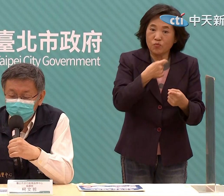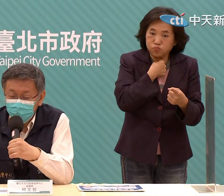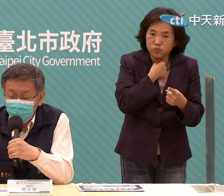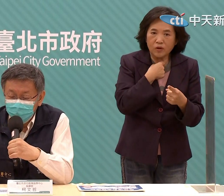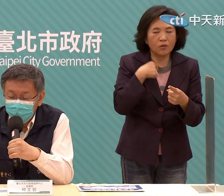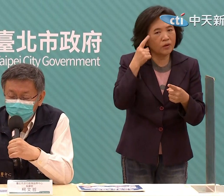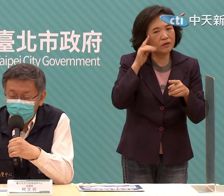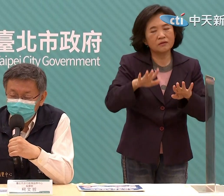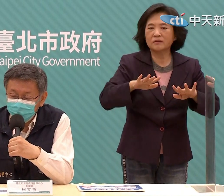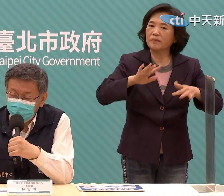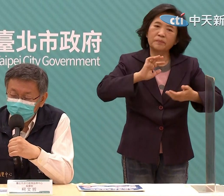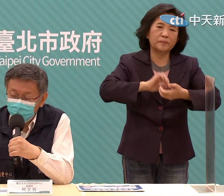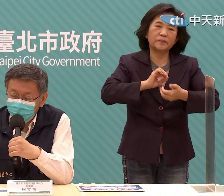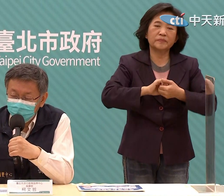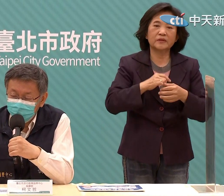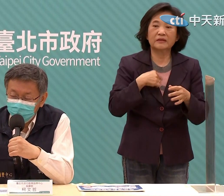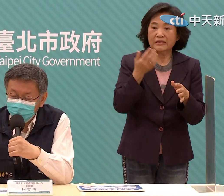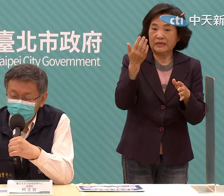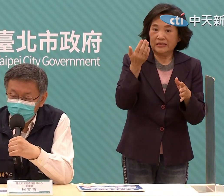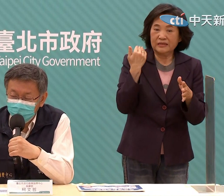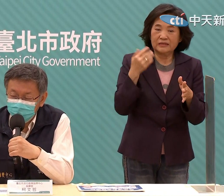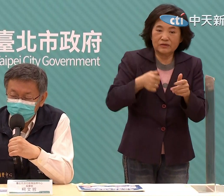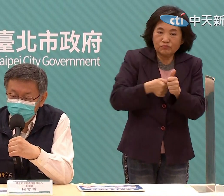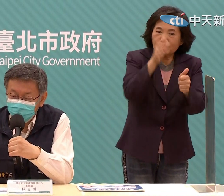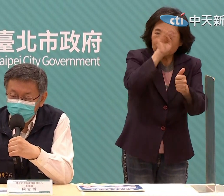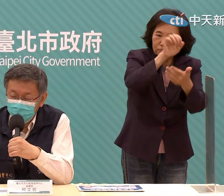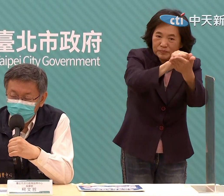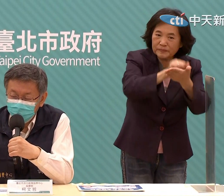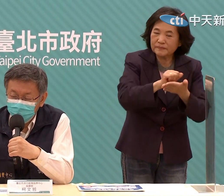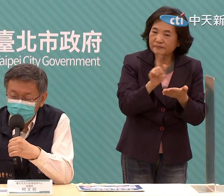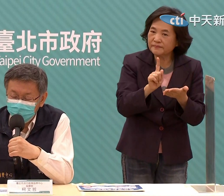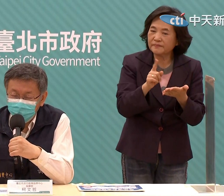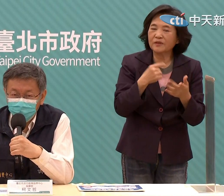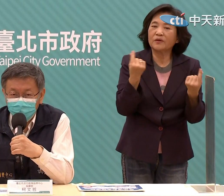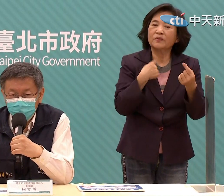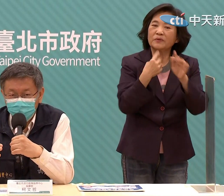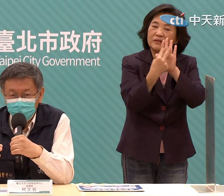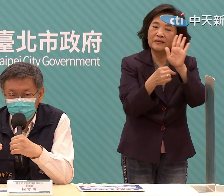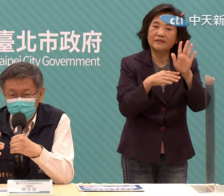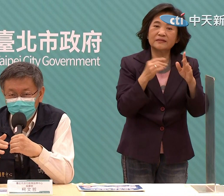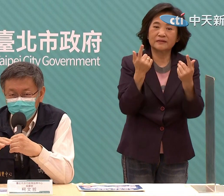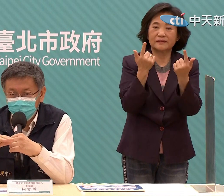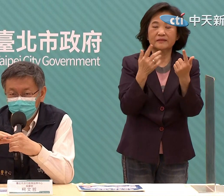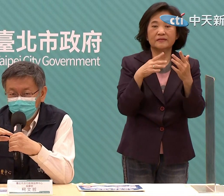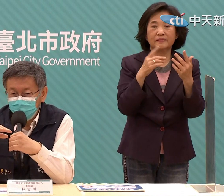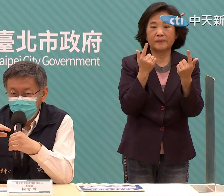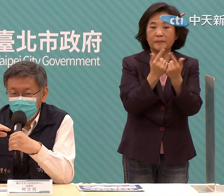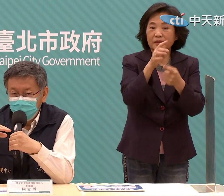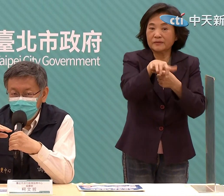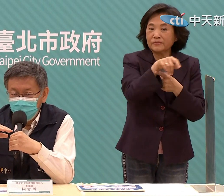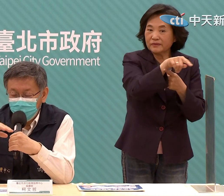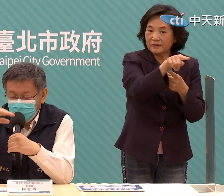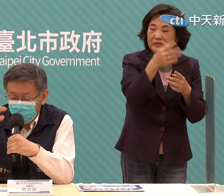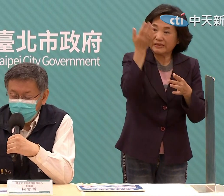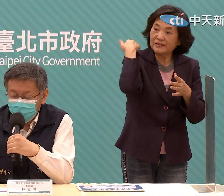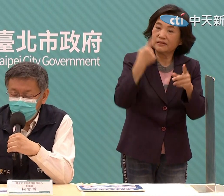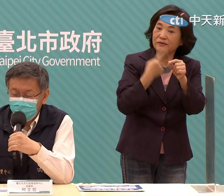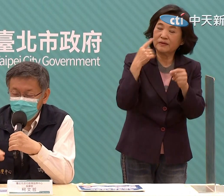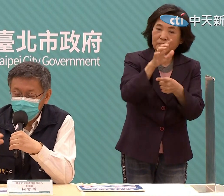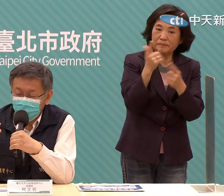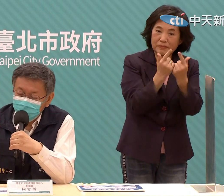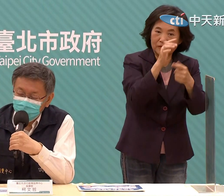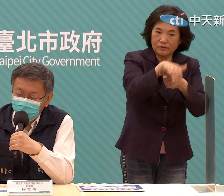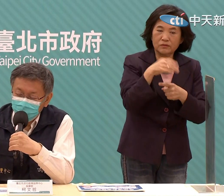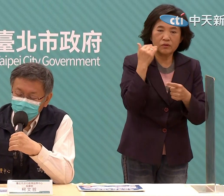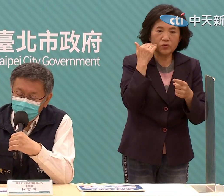目标。像我们当时会在，比方说在北农那时候，我们是希望说要快速的